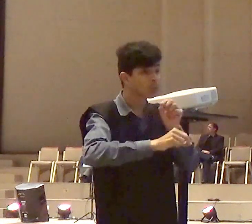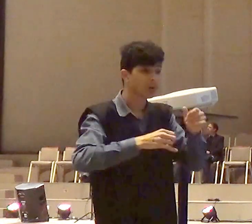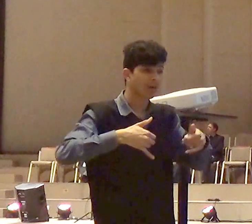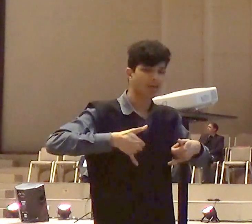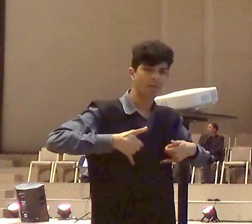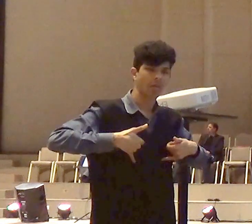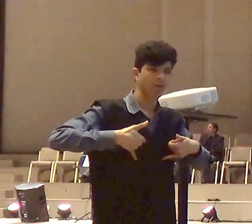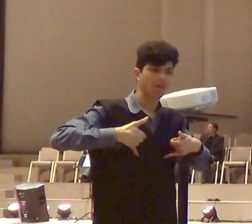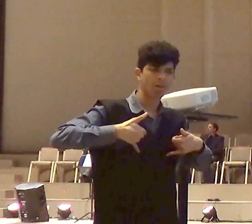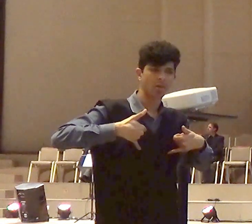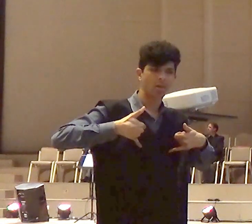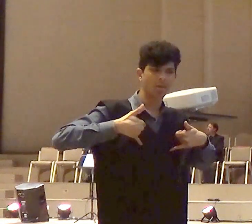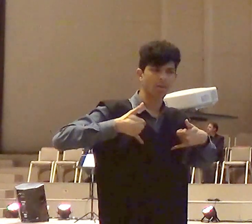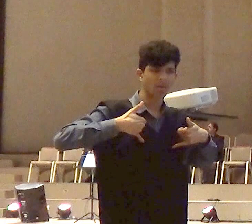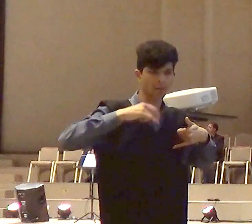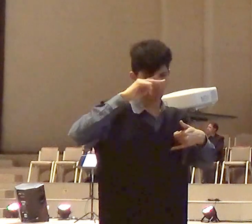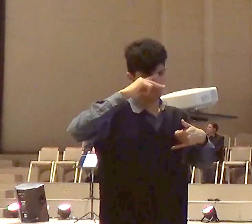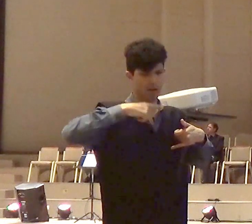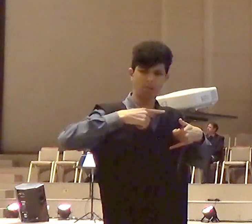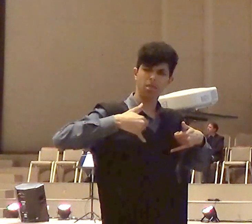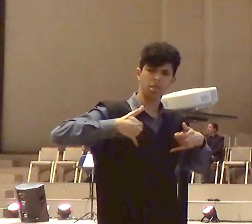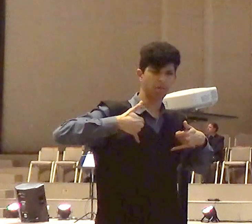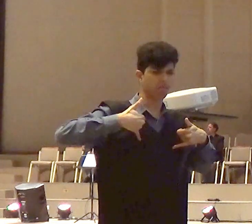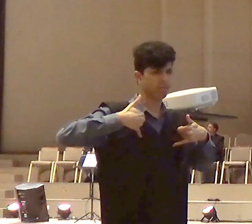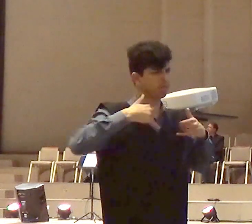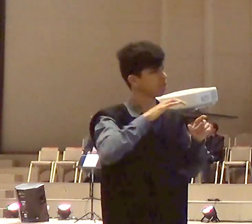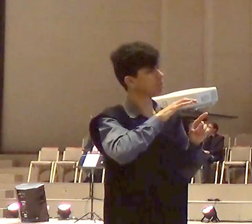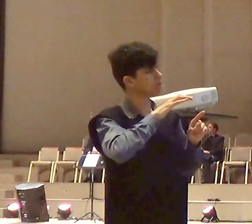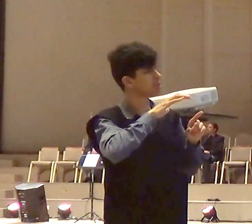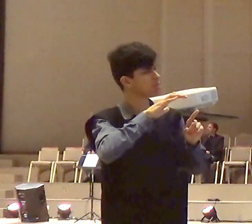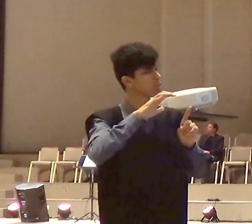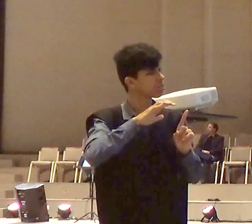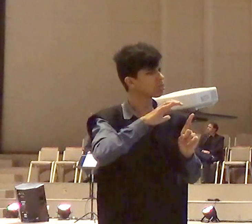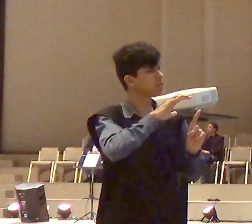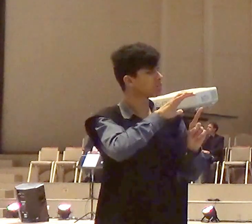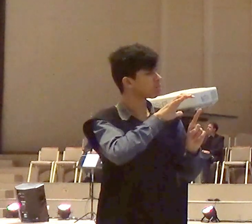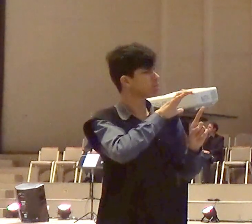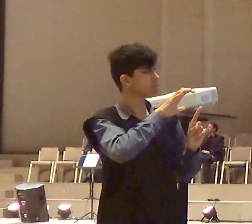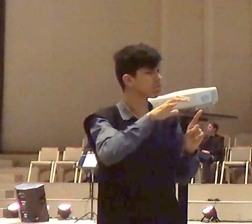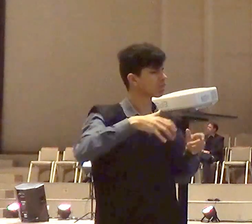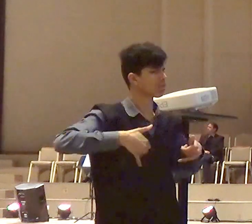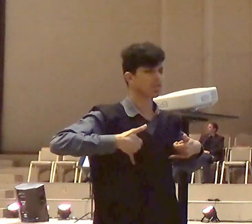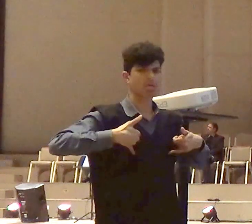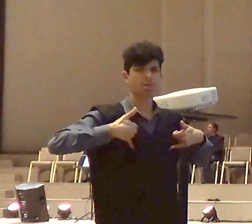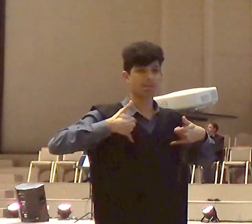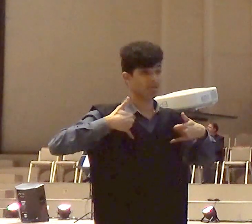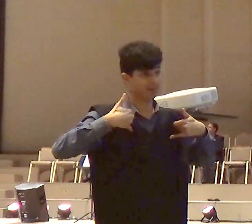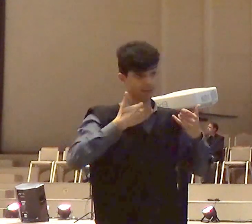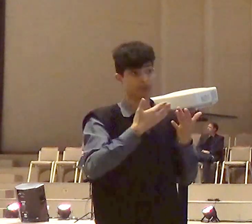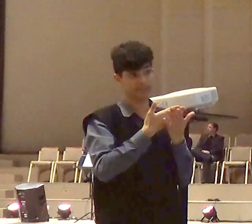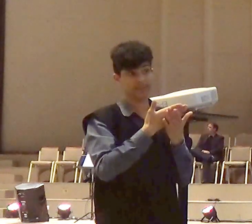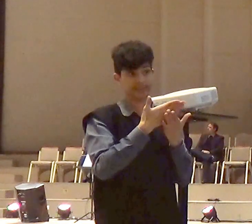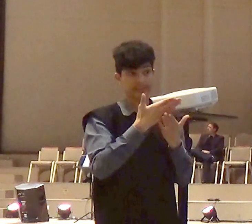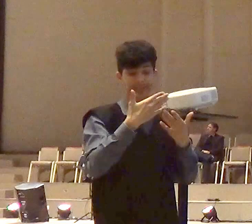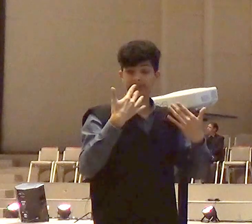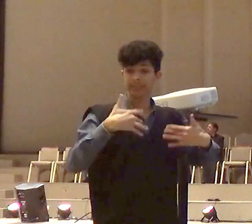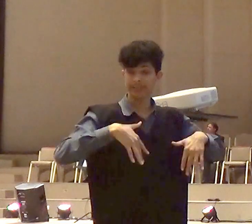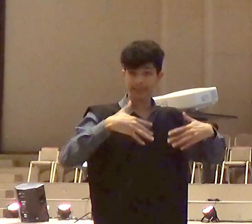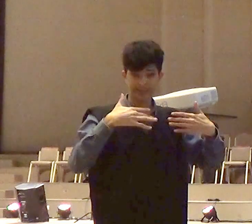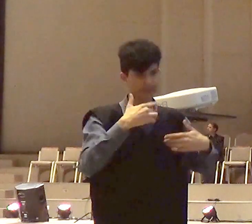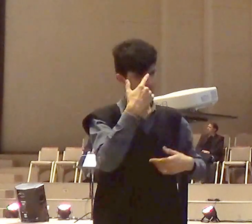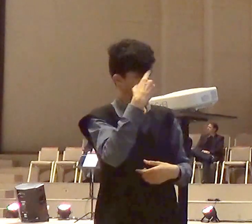ideologia de muita gente transformada num Monte teológico todos são